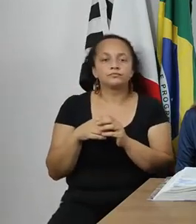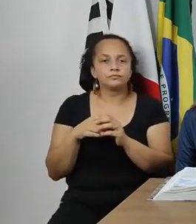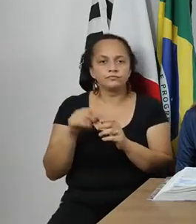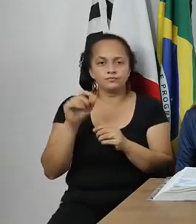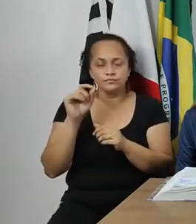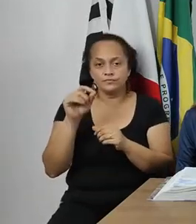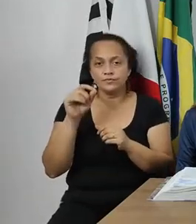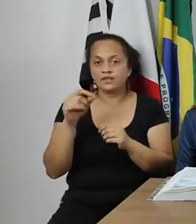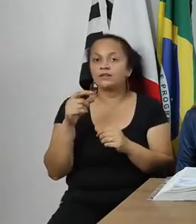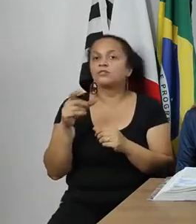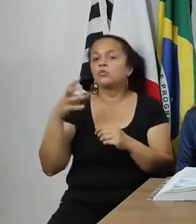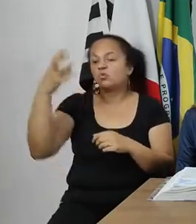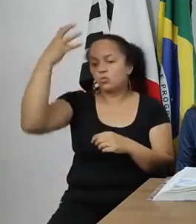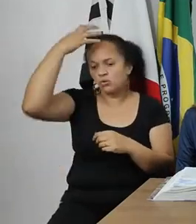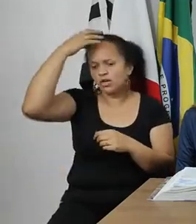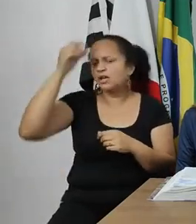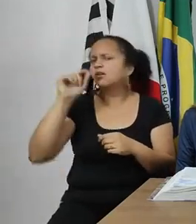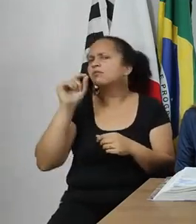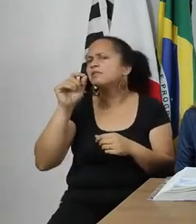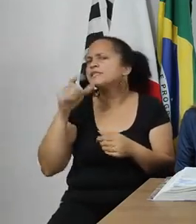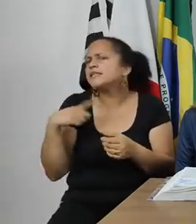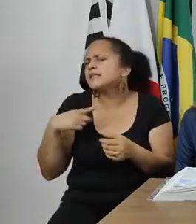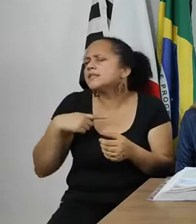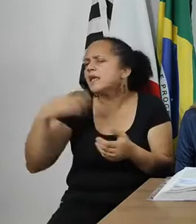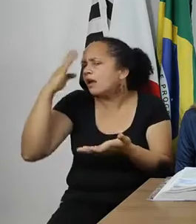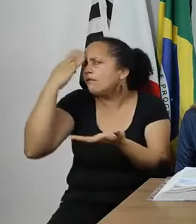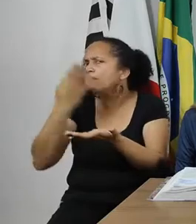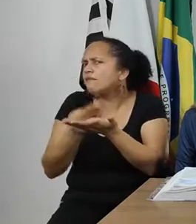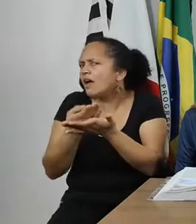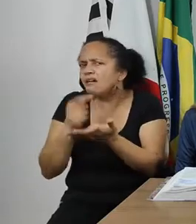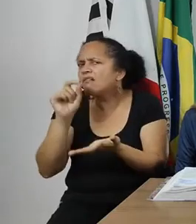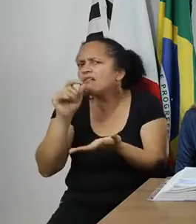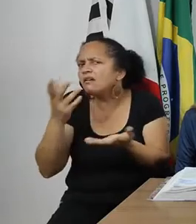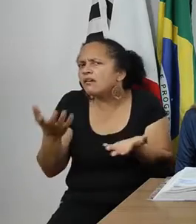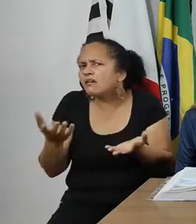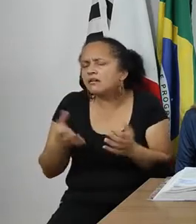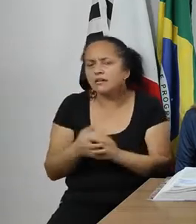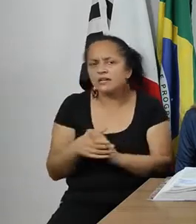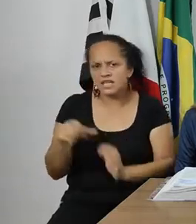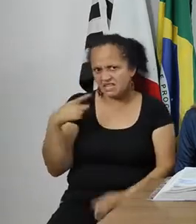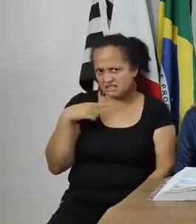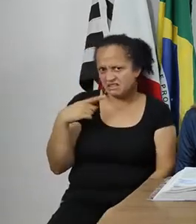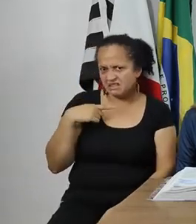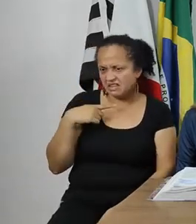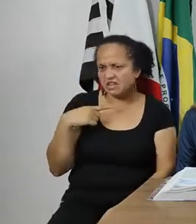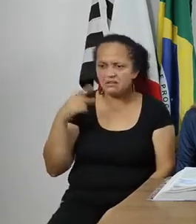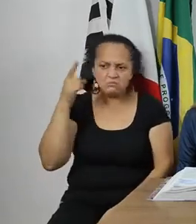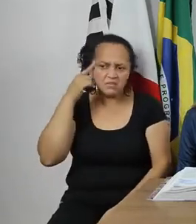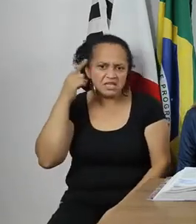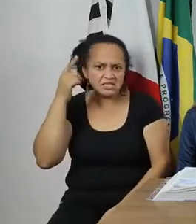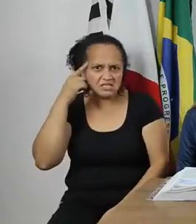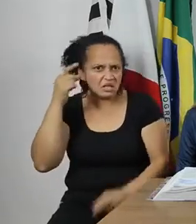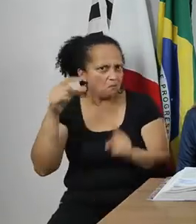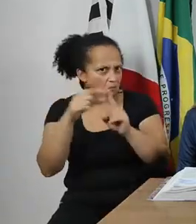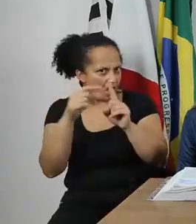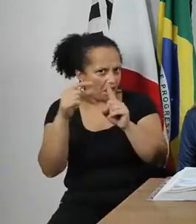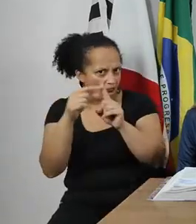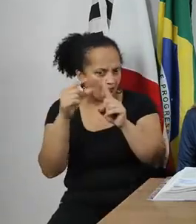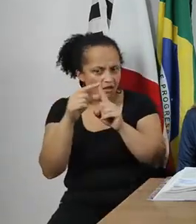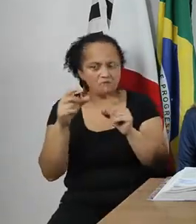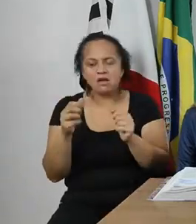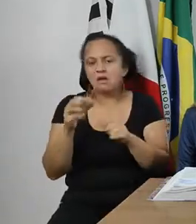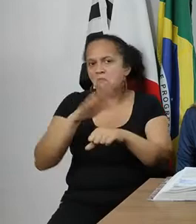a sua confiança? Você está pensando que as palavras podem tomar o lugar da experiência militar e da